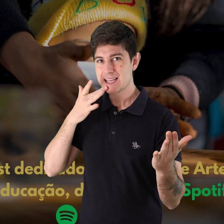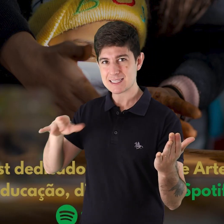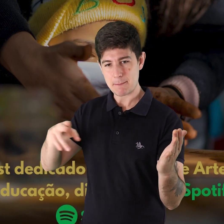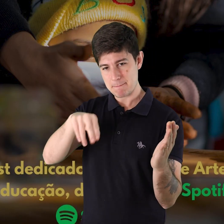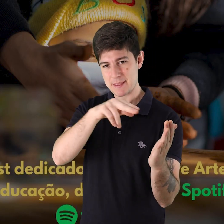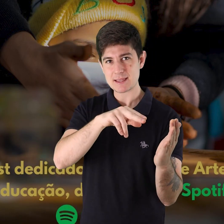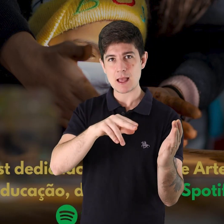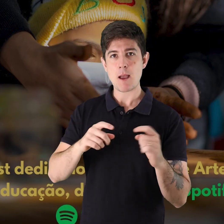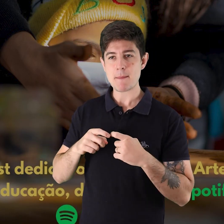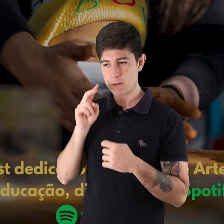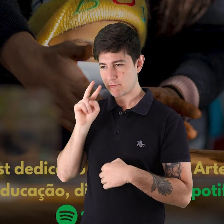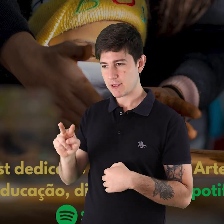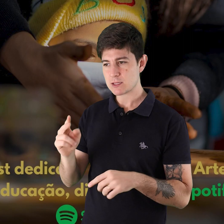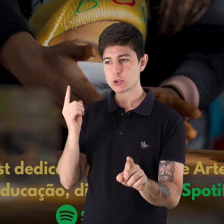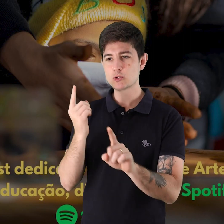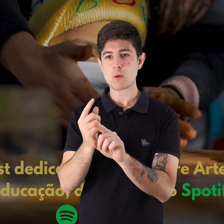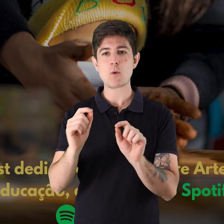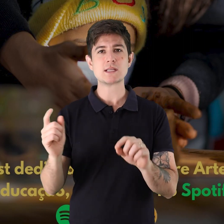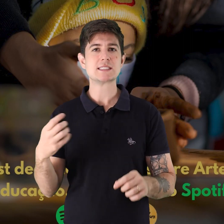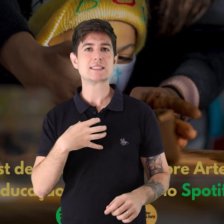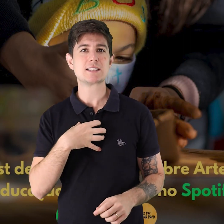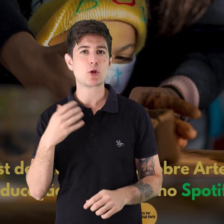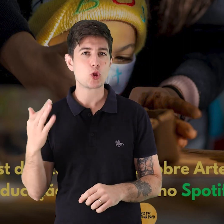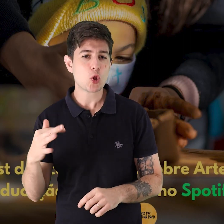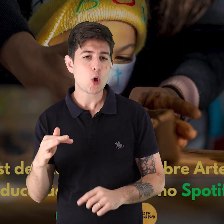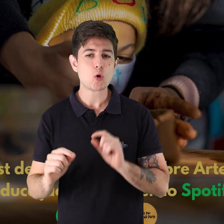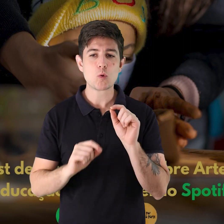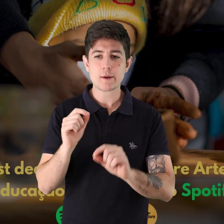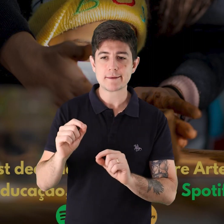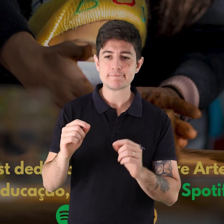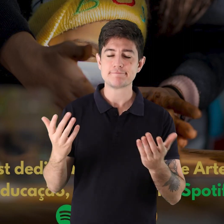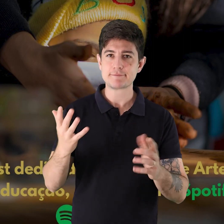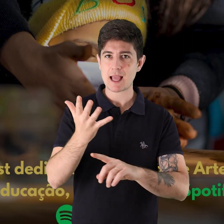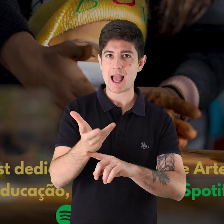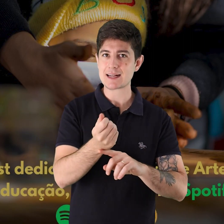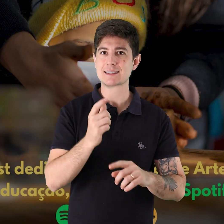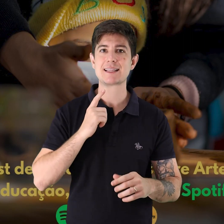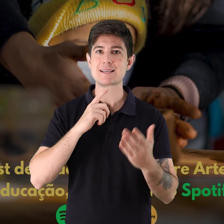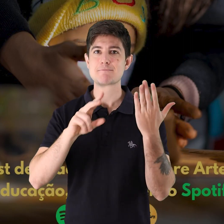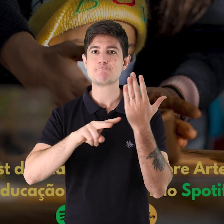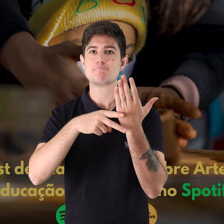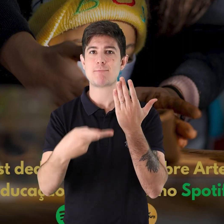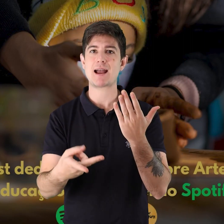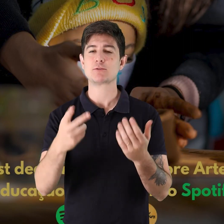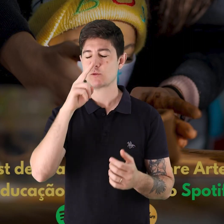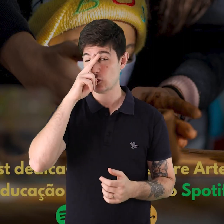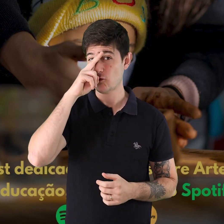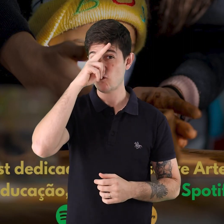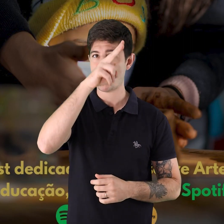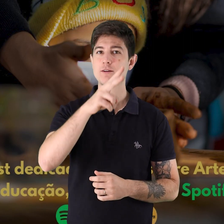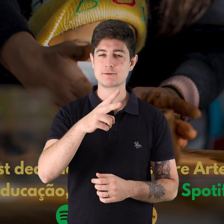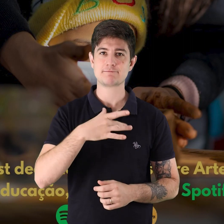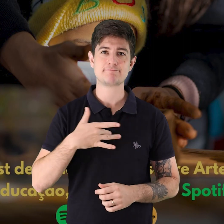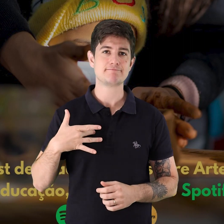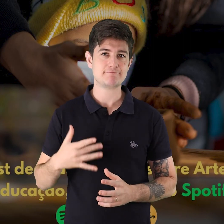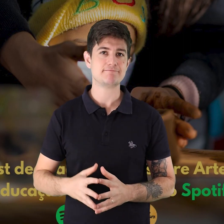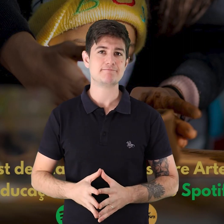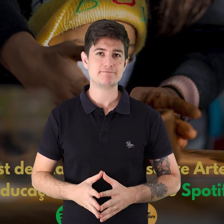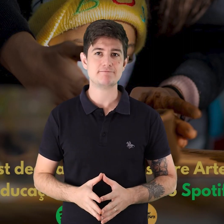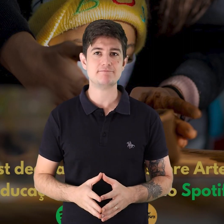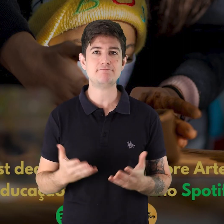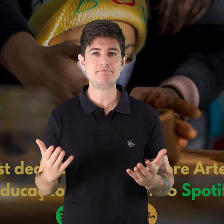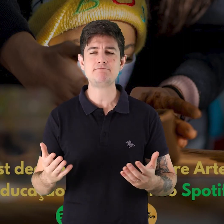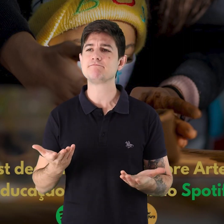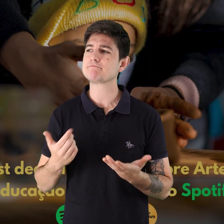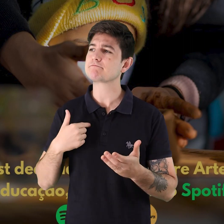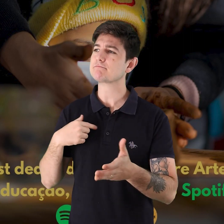está sentindo dor. Então a arte tem esse impacto muito forte, né, no bem-estar. Ô